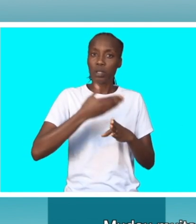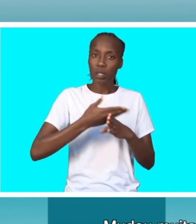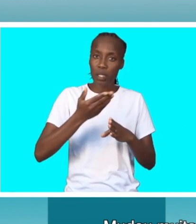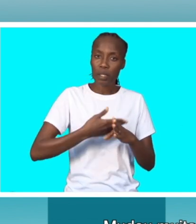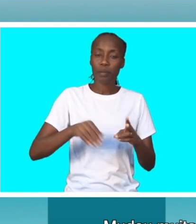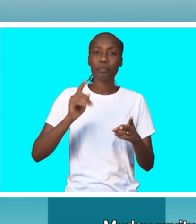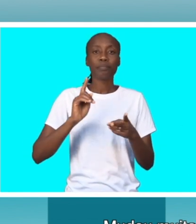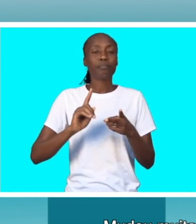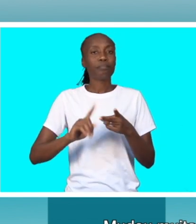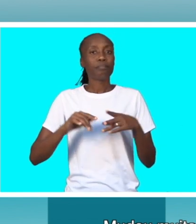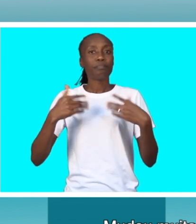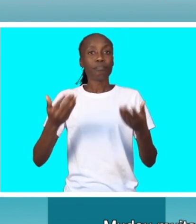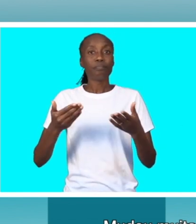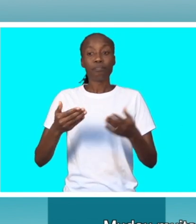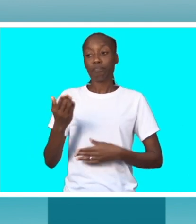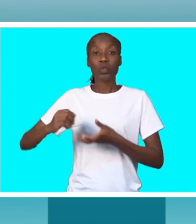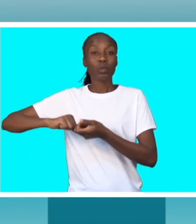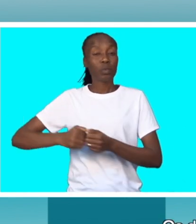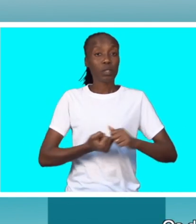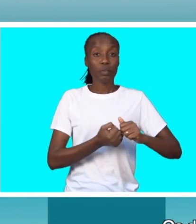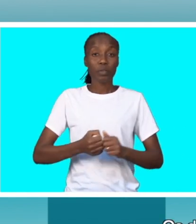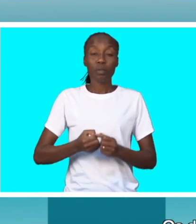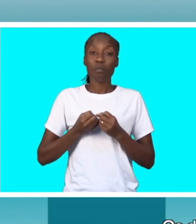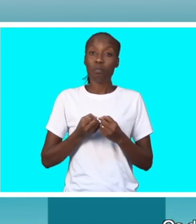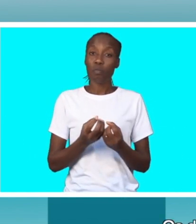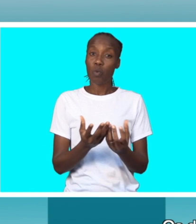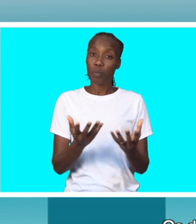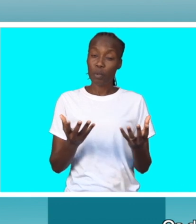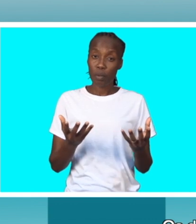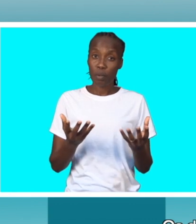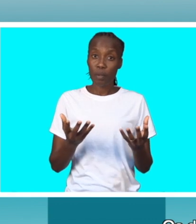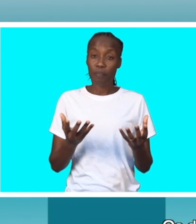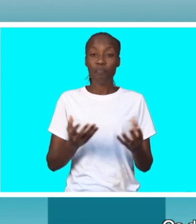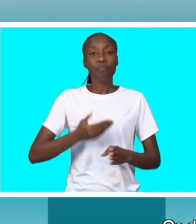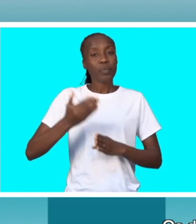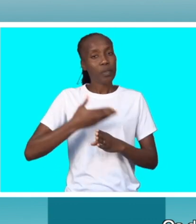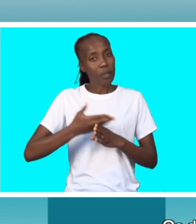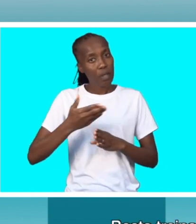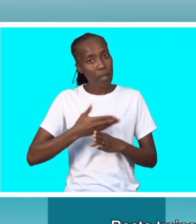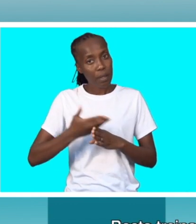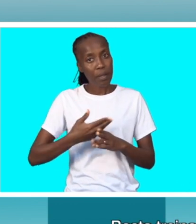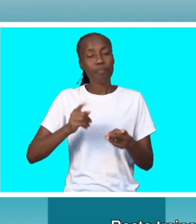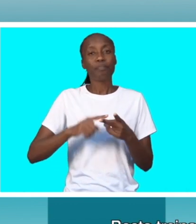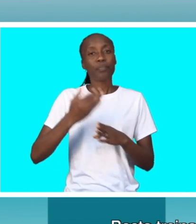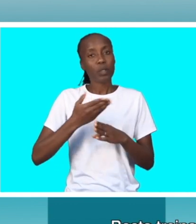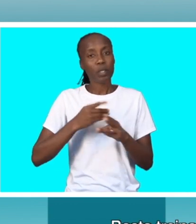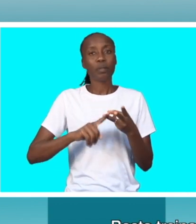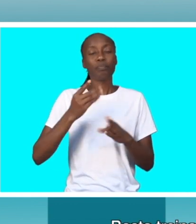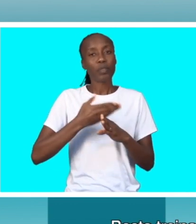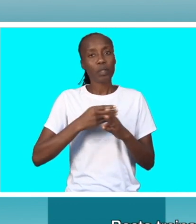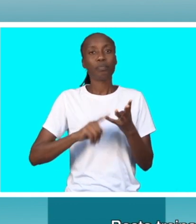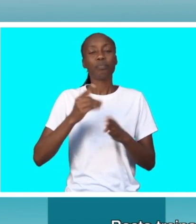treinar Os desafios São muitos Basta treinar